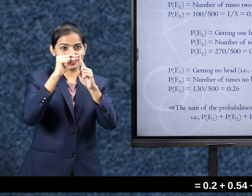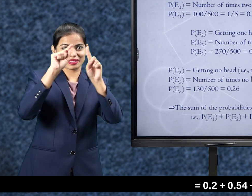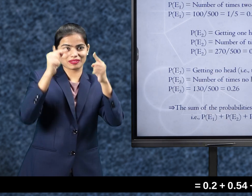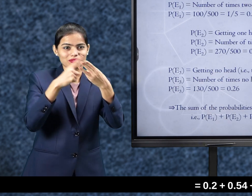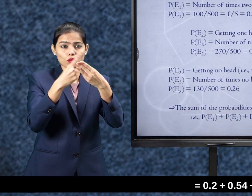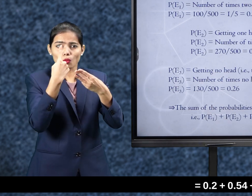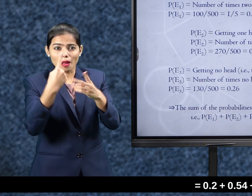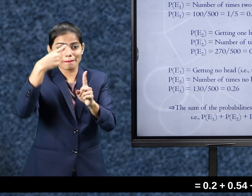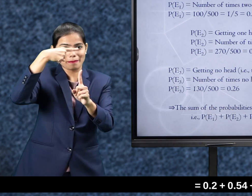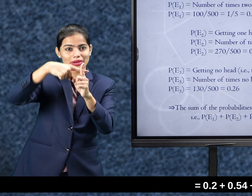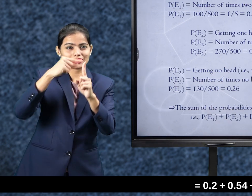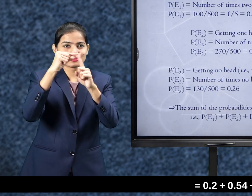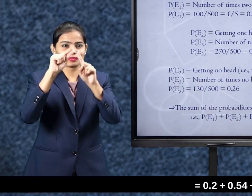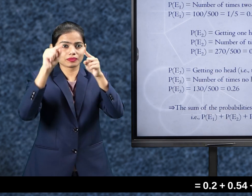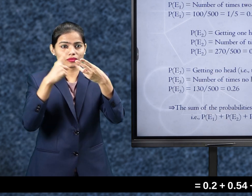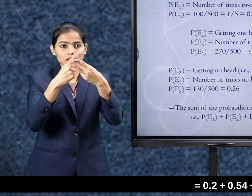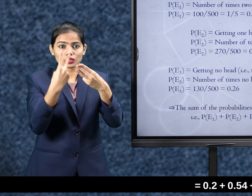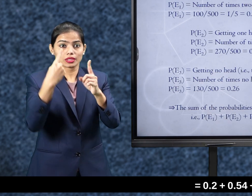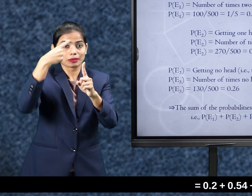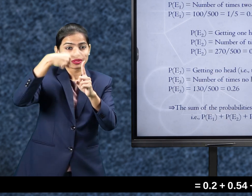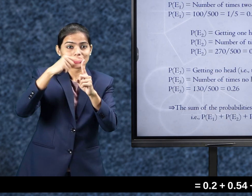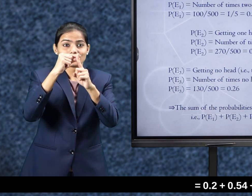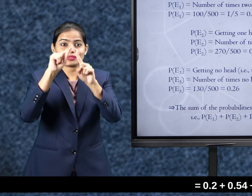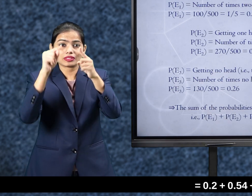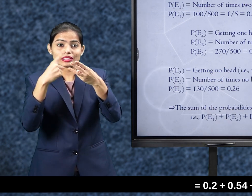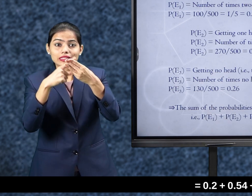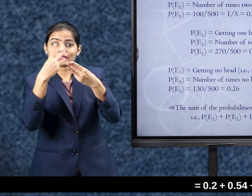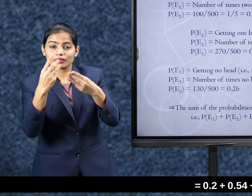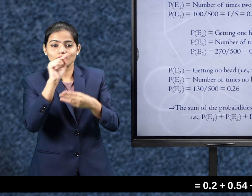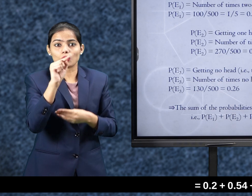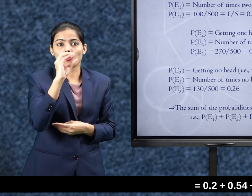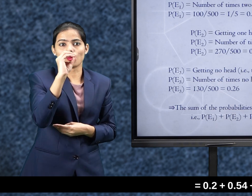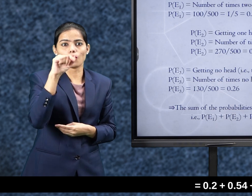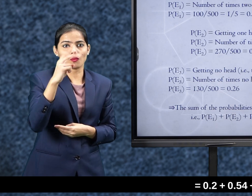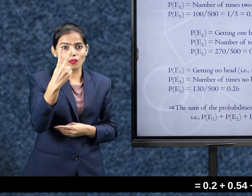0.2 plus 0.54 plus 0.26 is equal to 1.